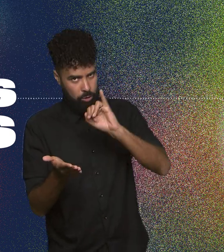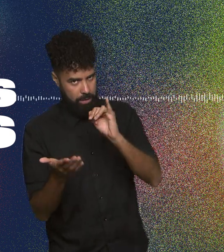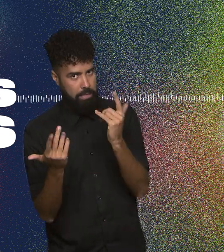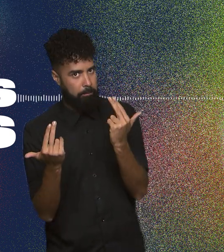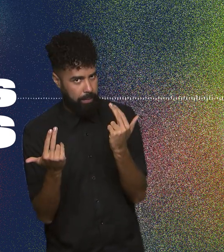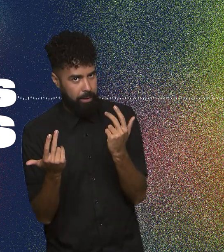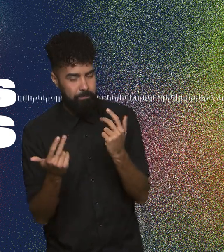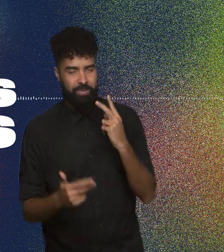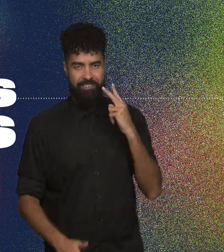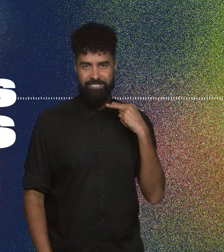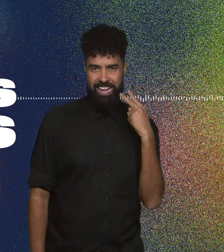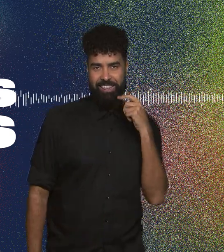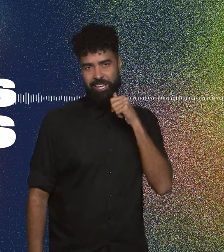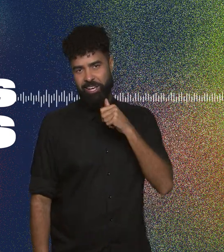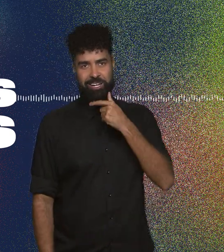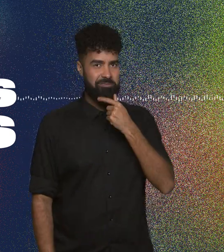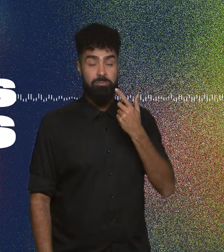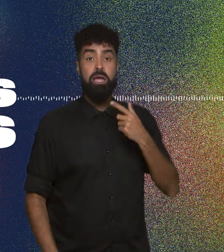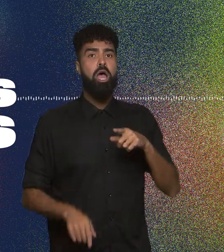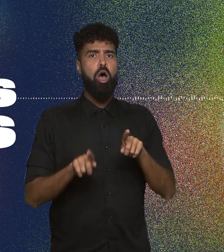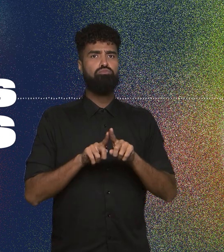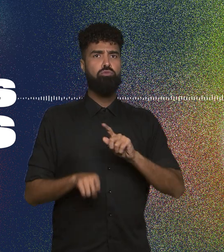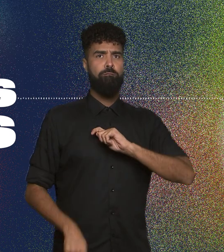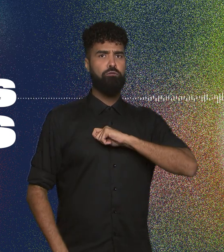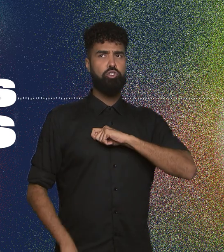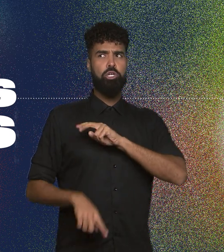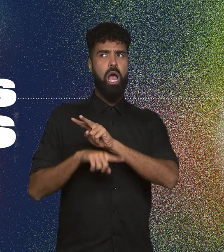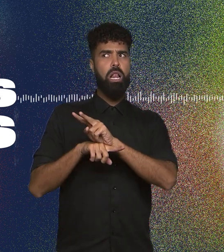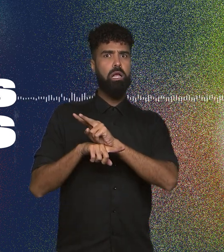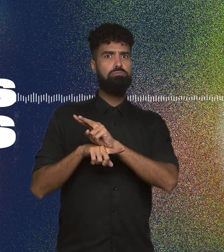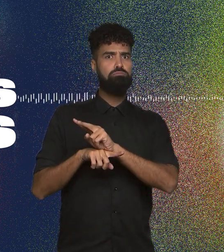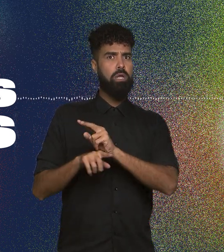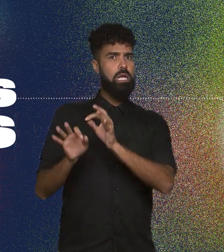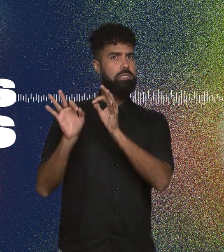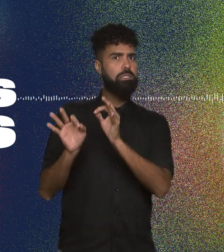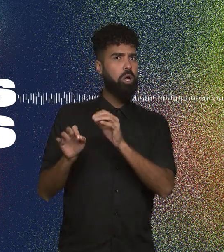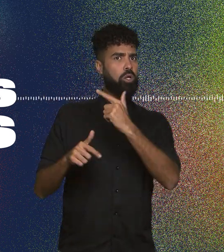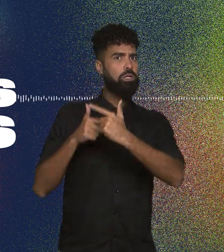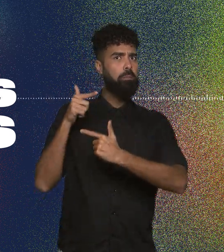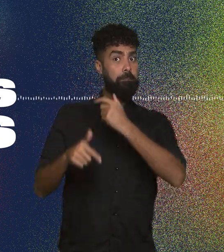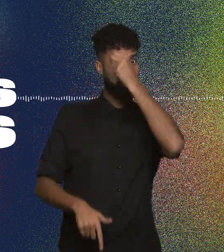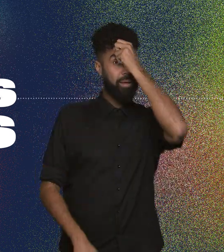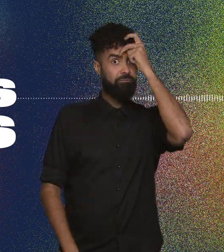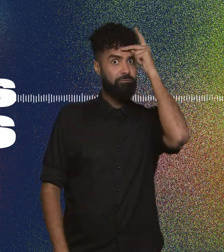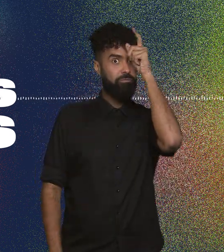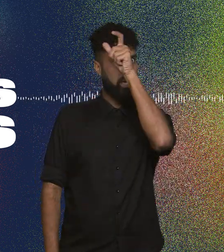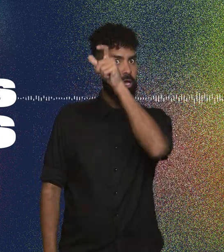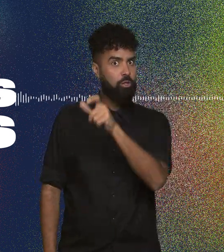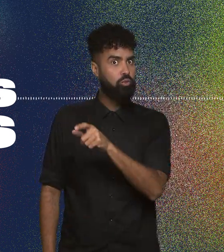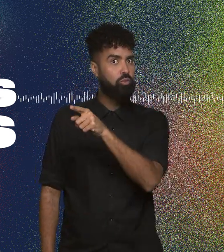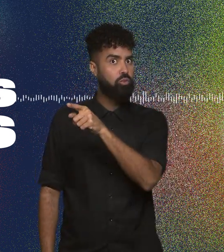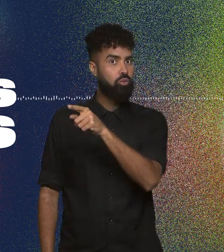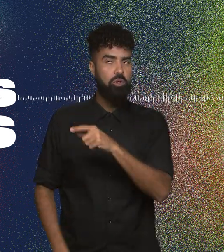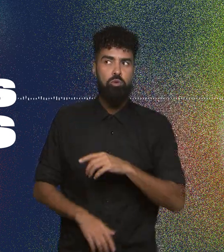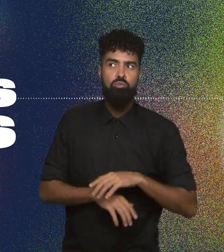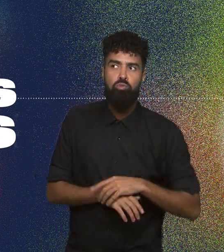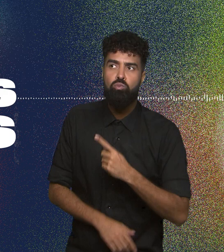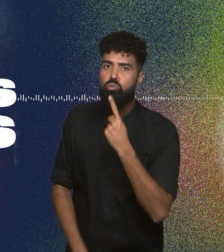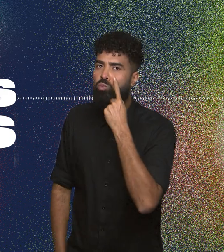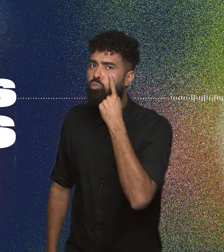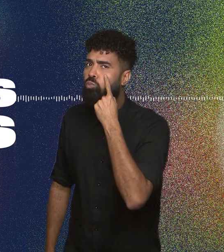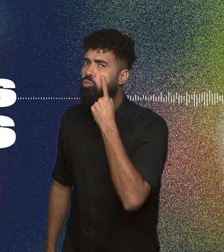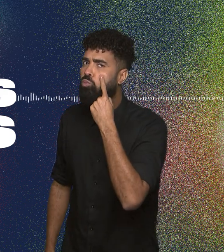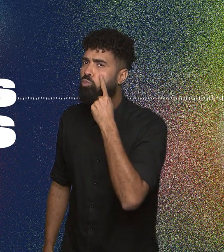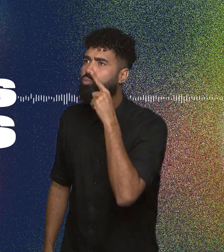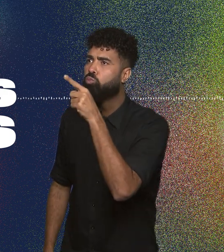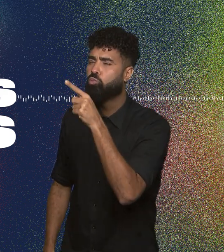e vereadores também fiscalizam o prefeito. Quer dizer, verificar se o prefeito ou a